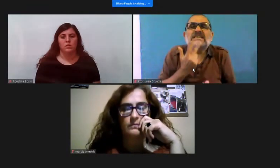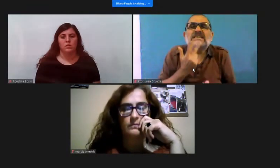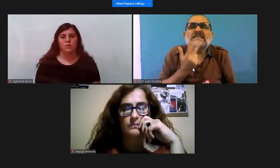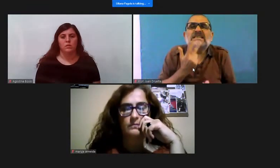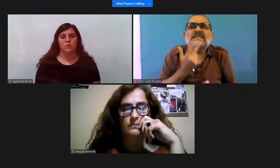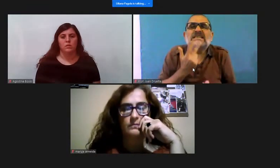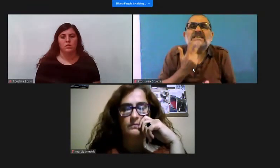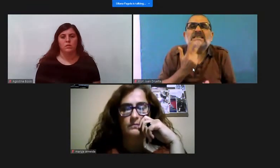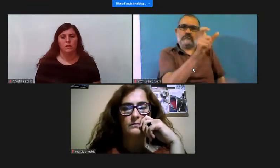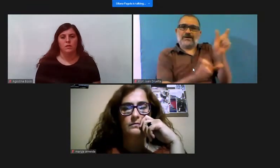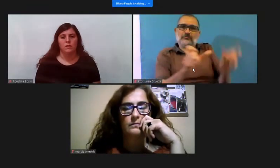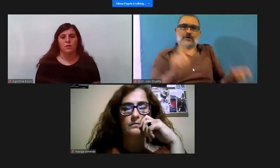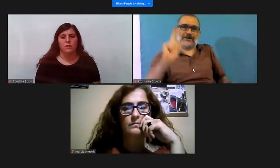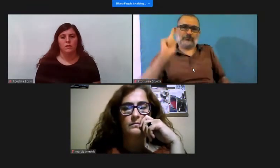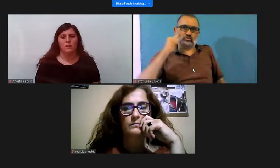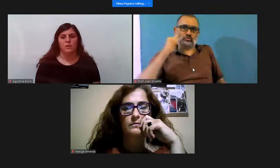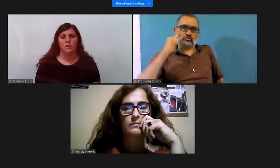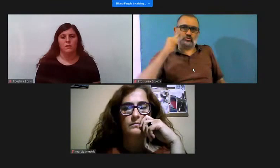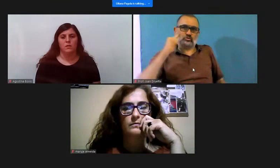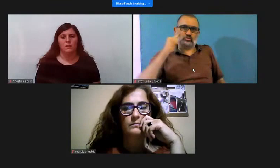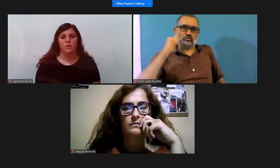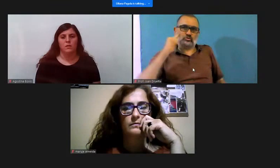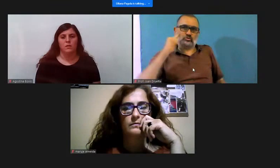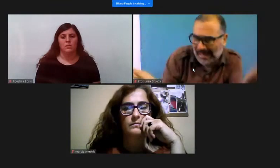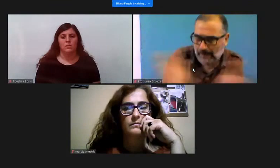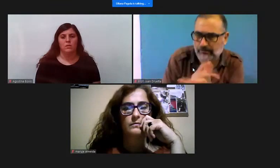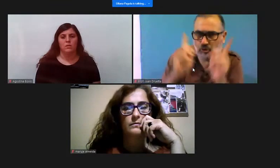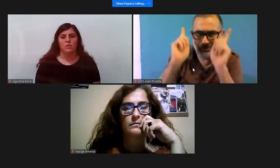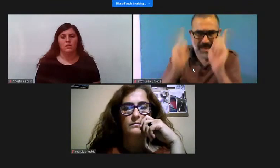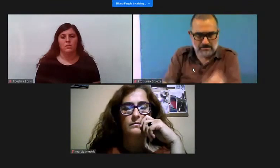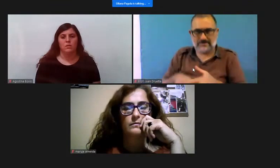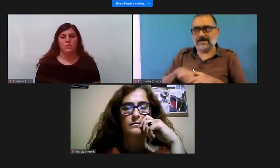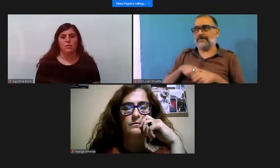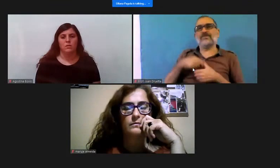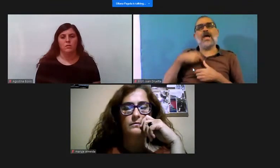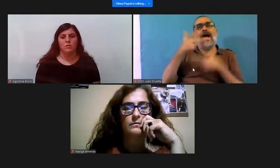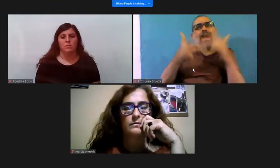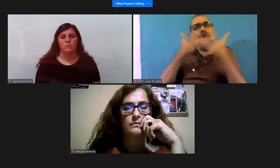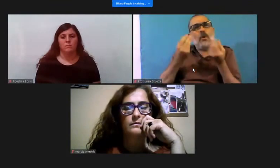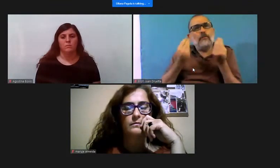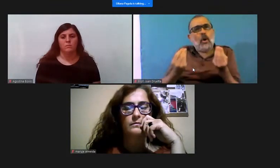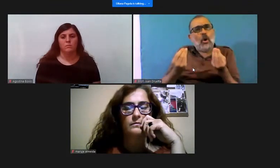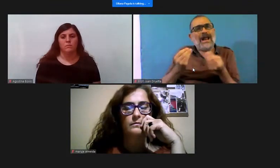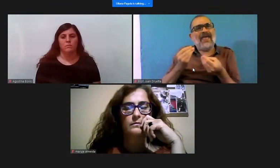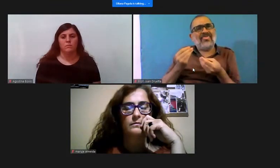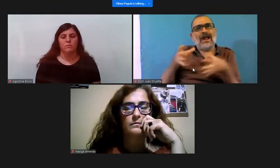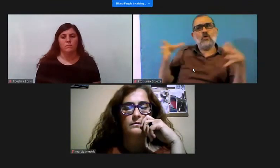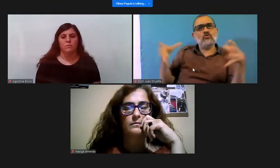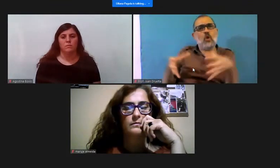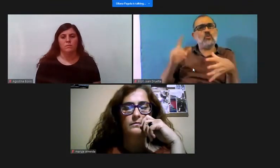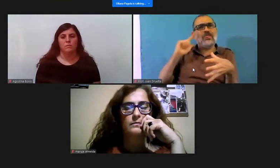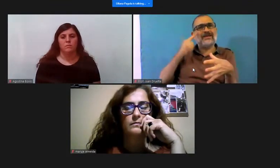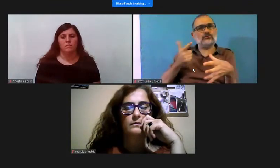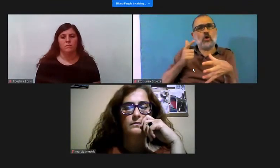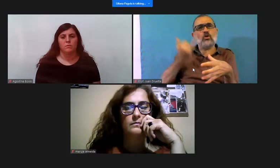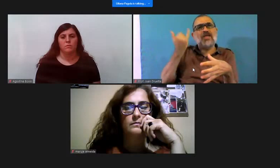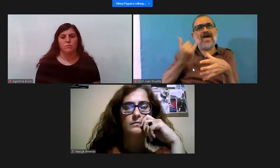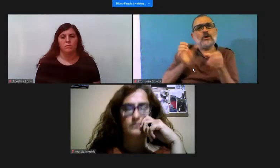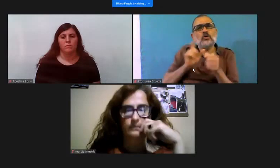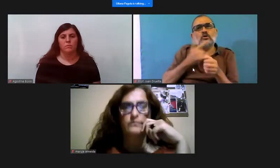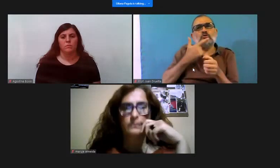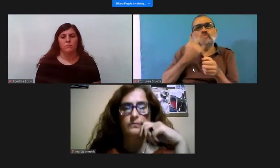respetar que el tema de las características propias de las personas